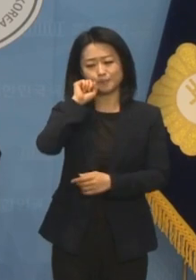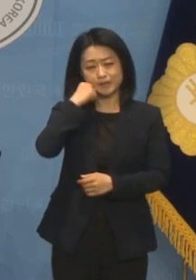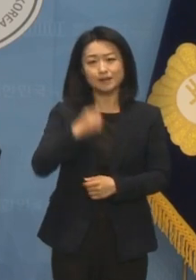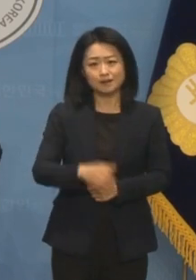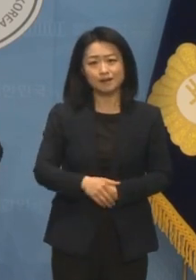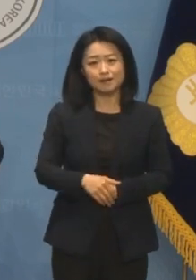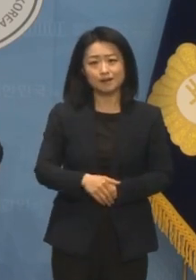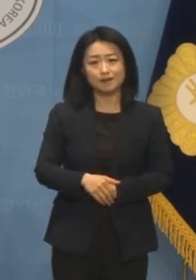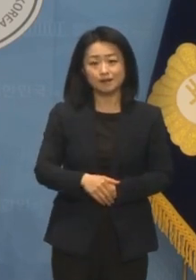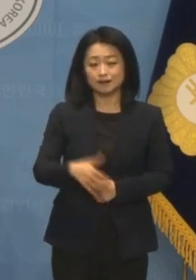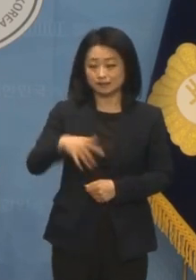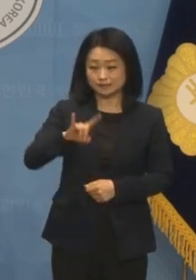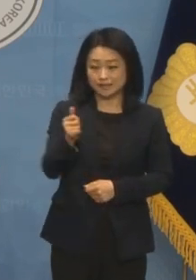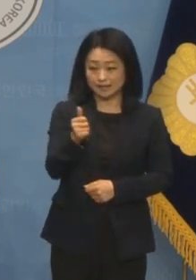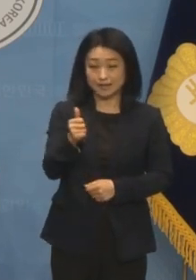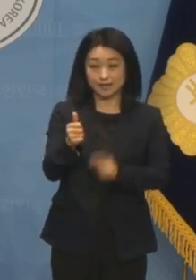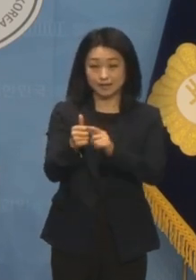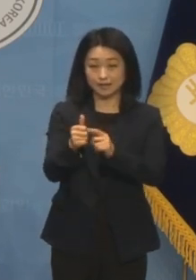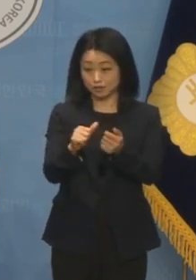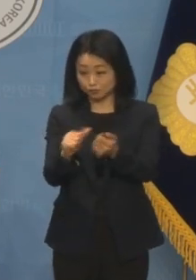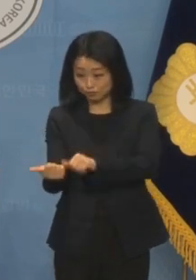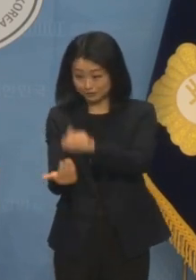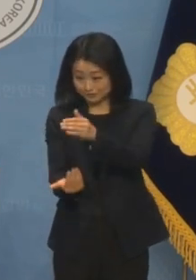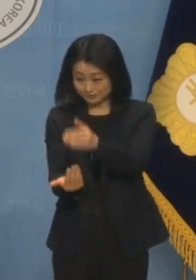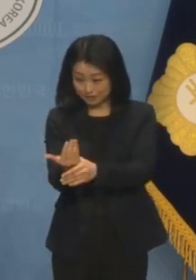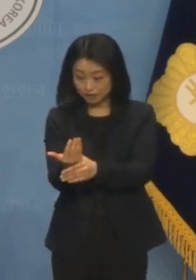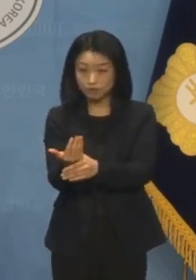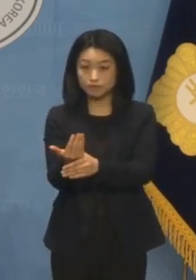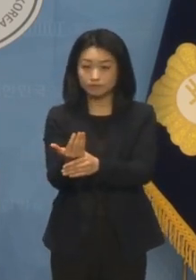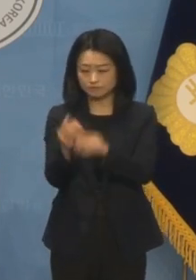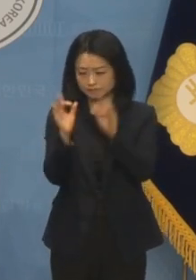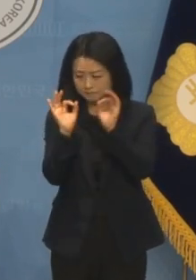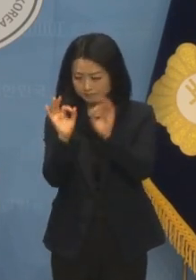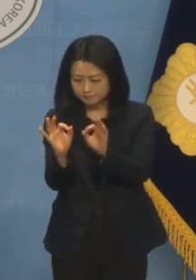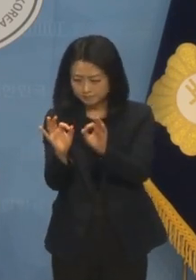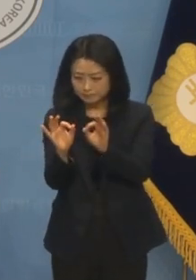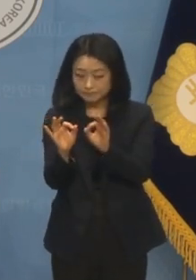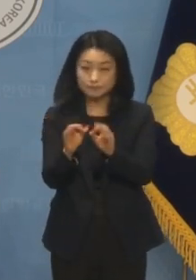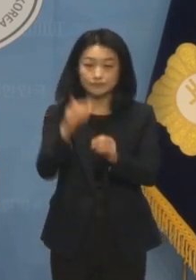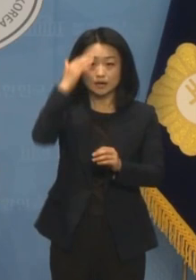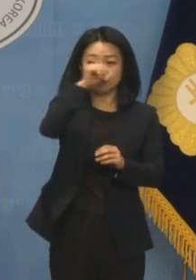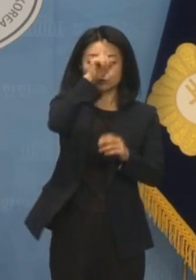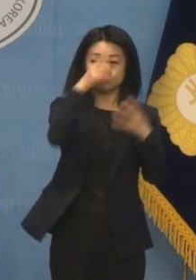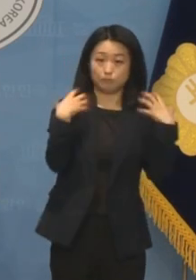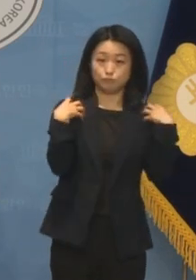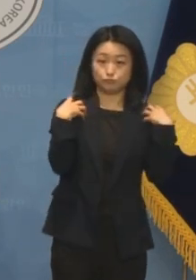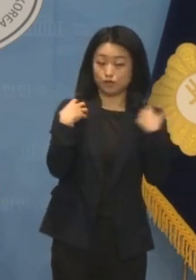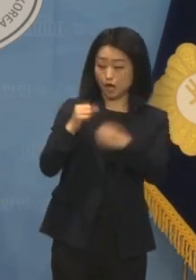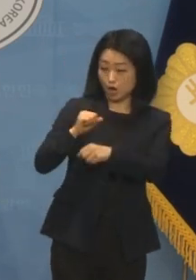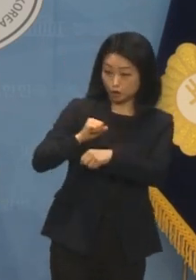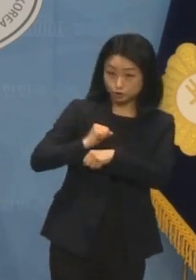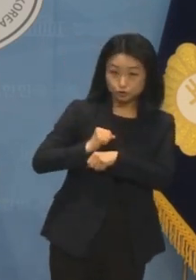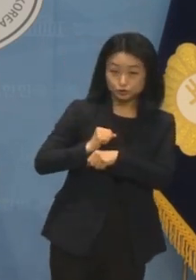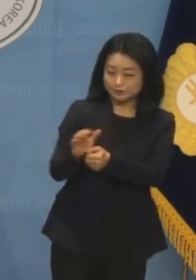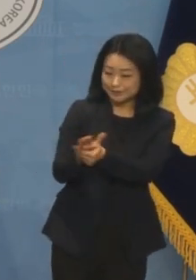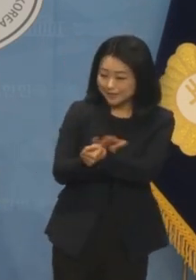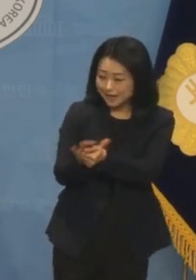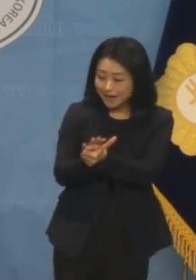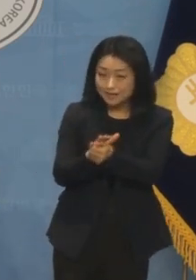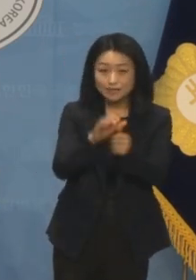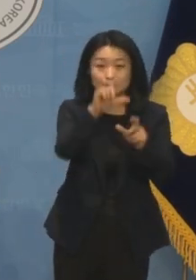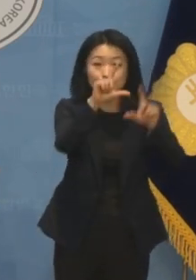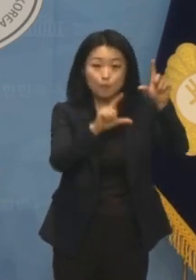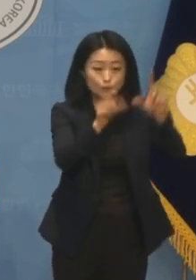최상병 사망 사고는 단순한 사건이 아닙니다. 우리 정부가 장병들을 대하는 태도를